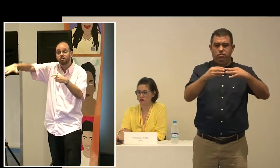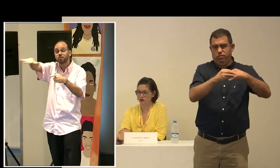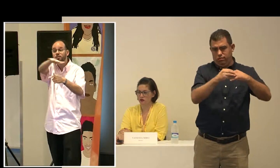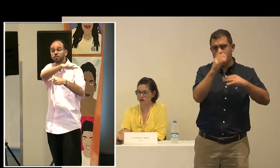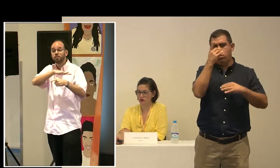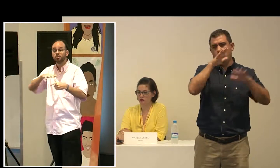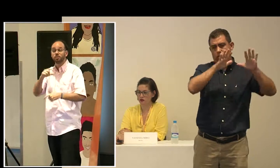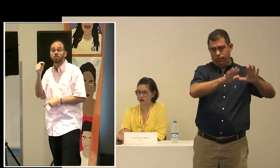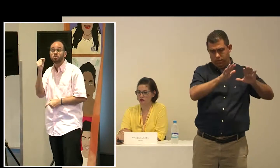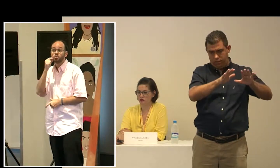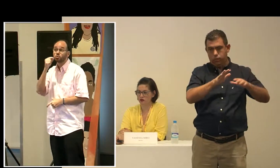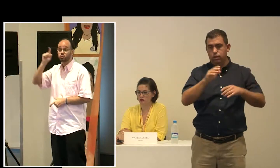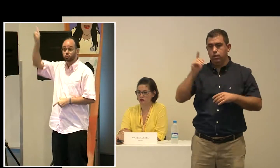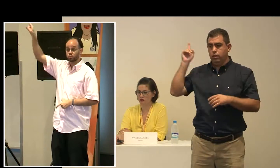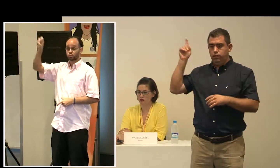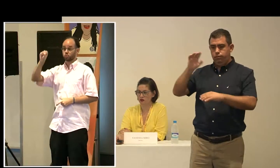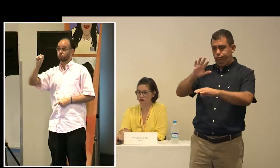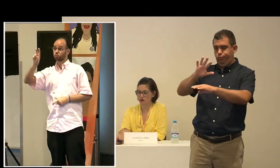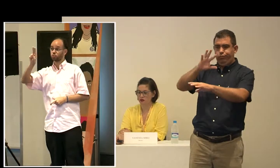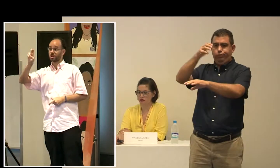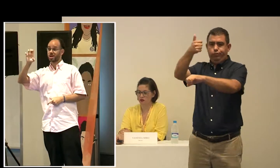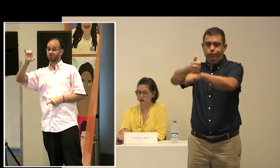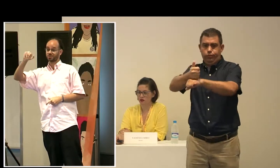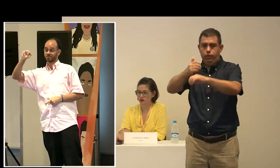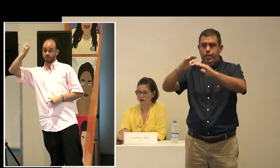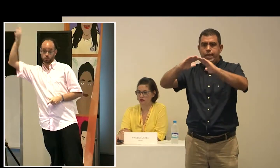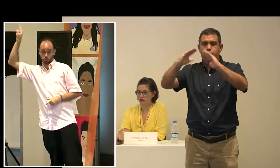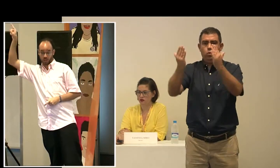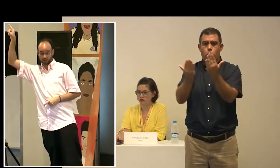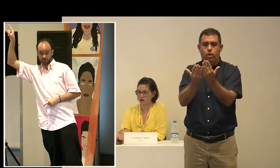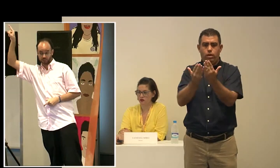Também o sujeito surdo na Bolívia